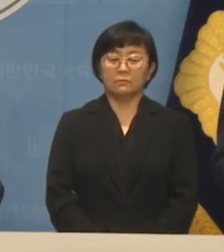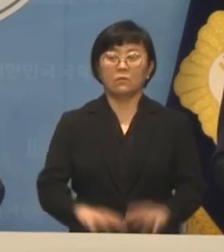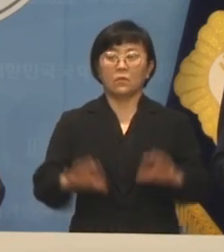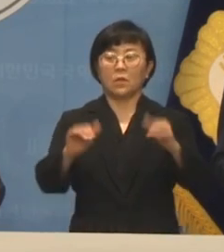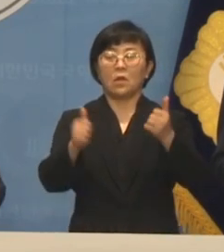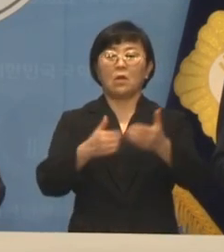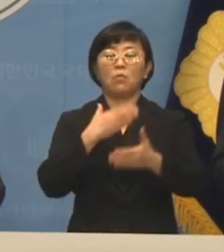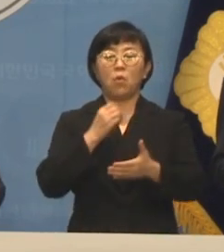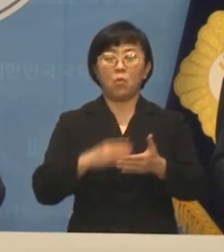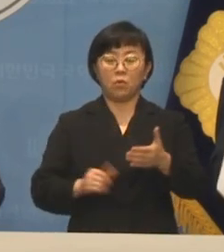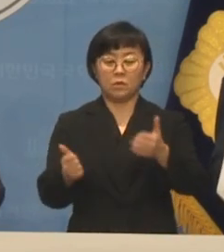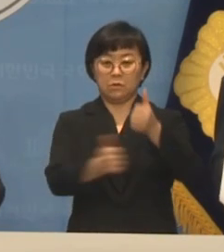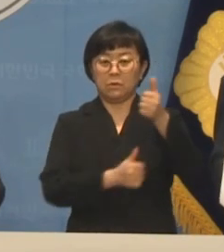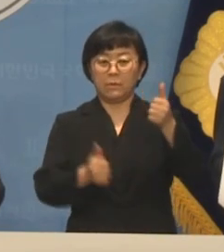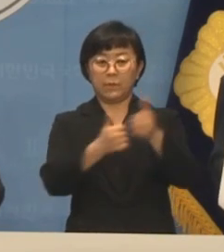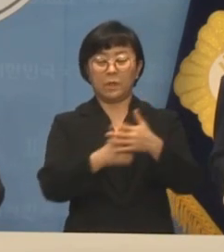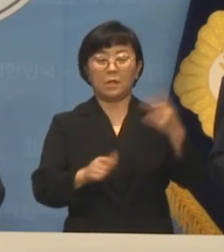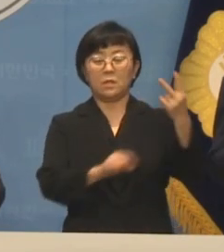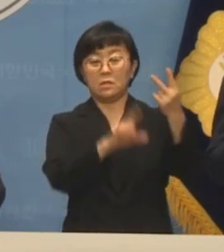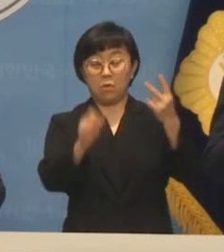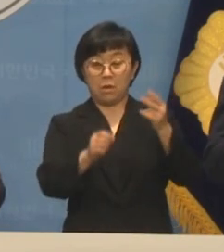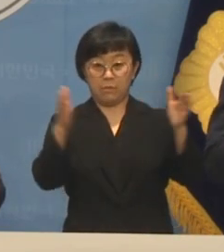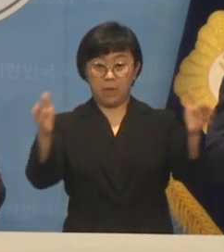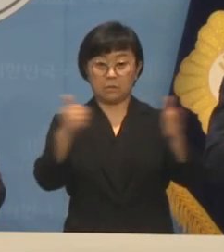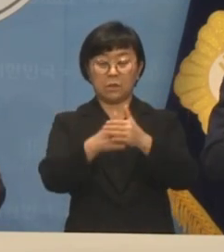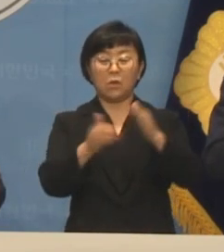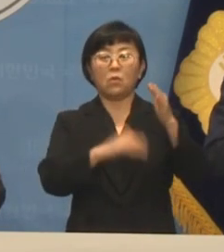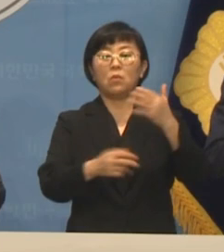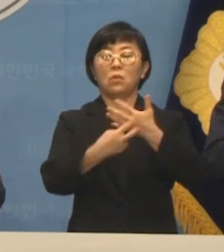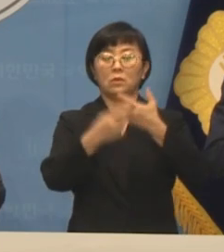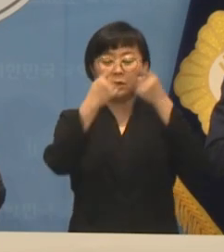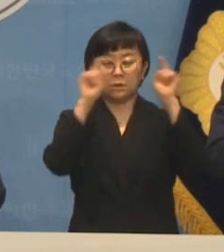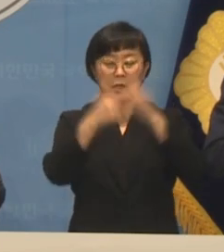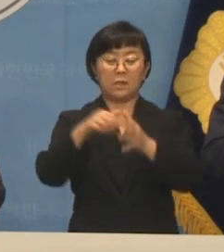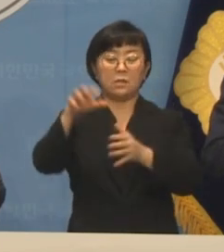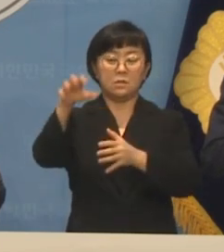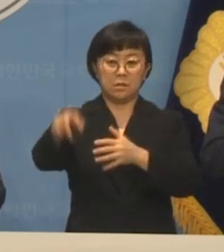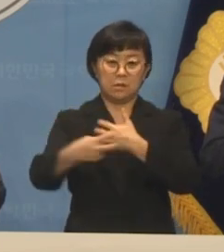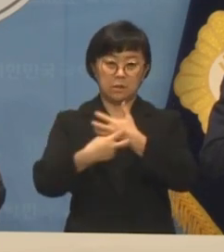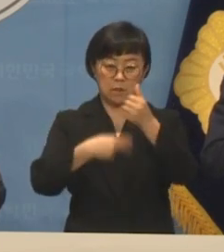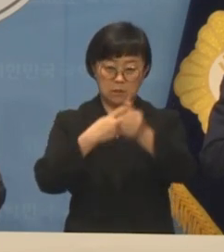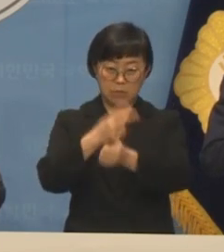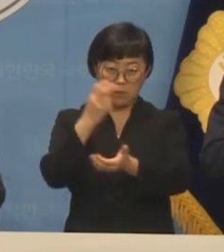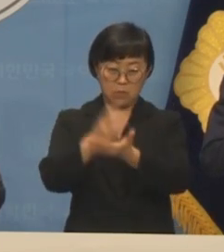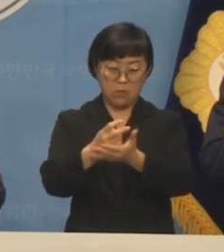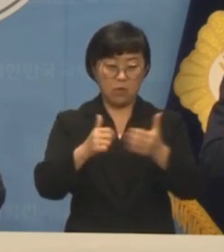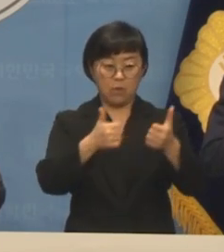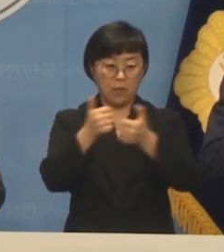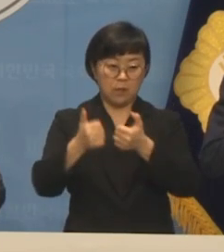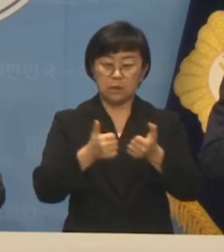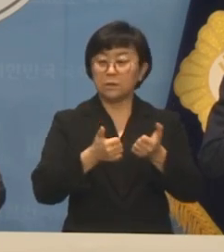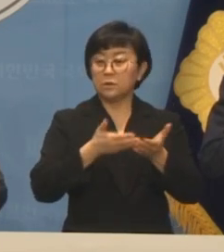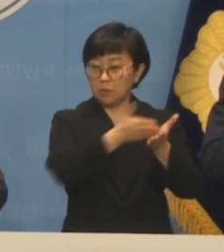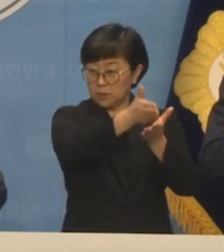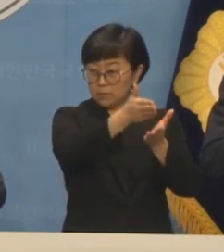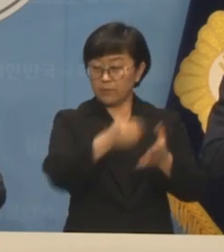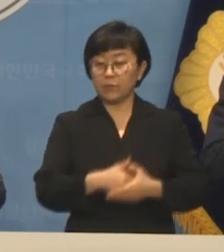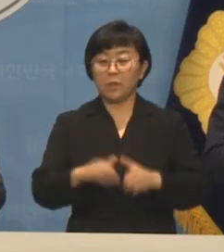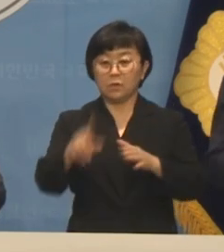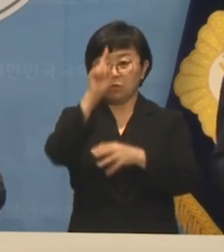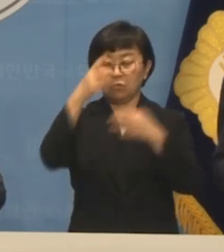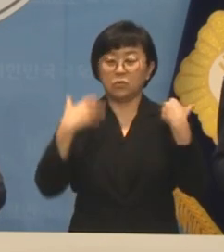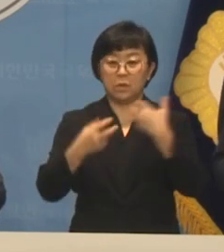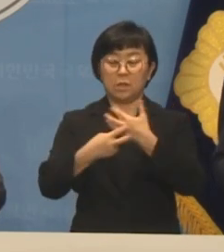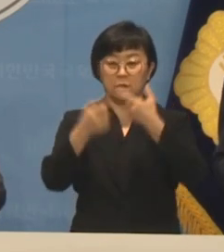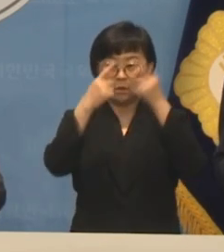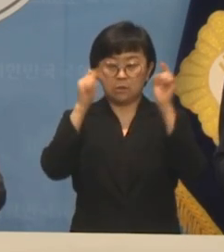국회 보건복지위원회는 2월 회기내 공공의대법과 지역의사제법을 본회의 직회부 처리하라. 정부의